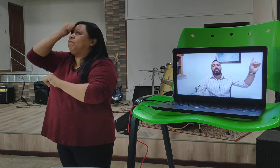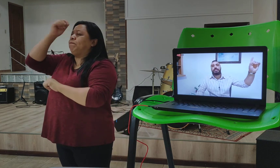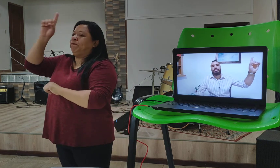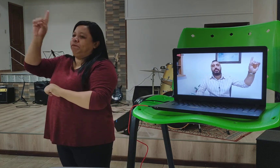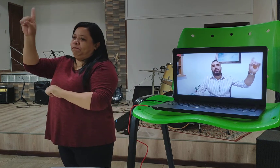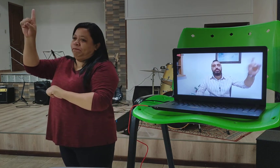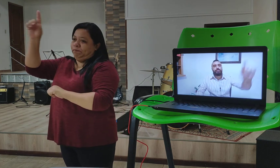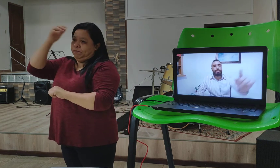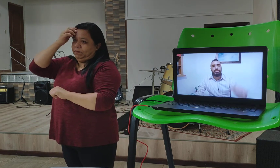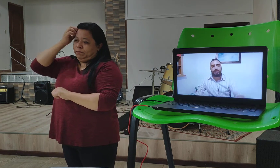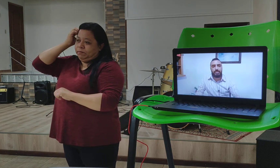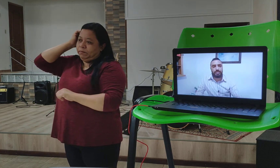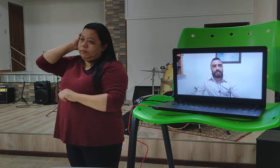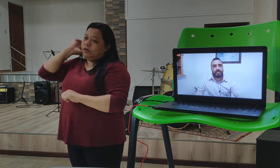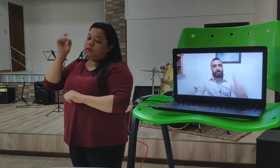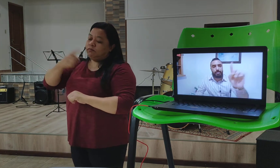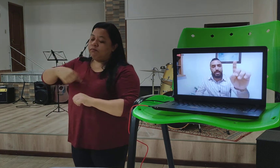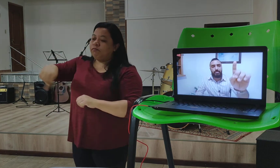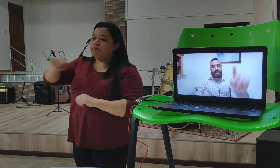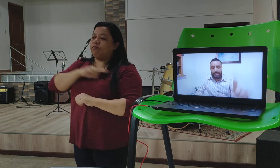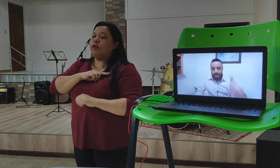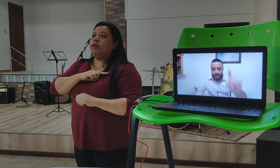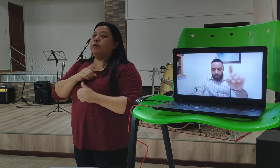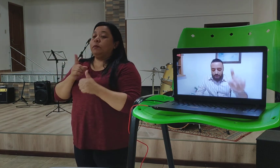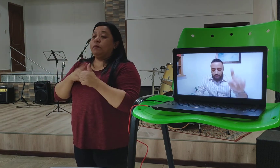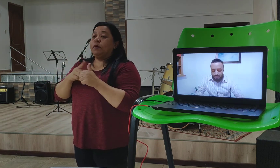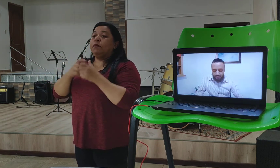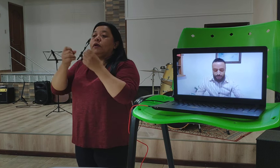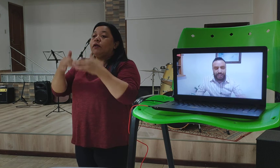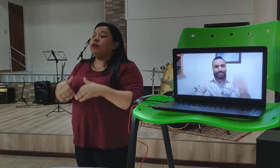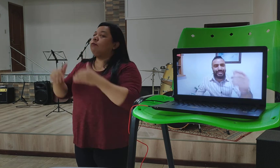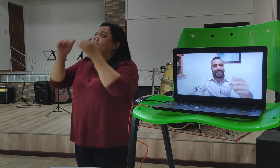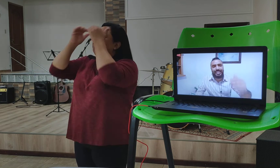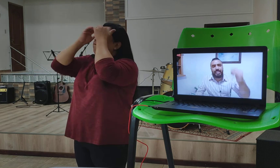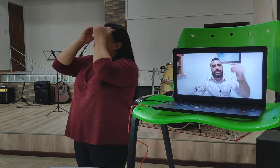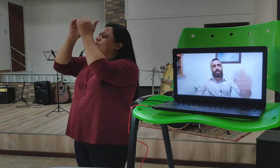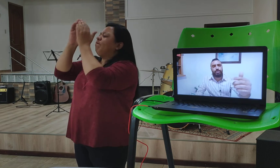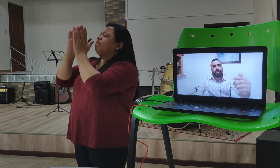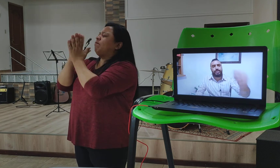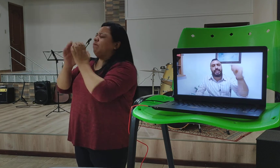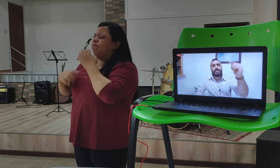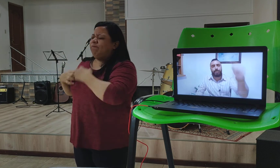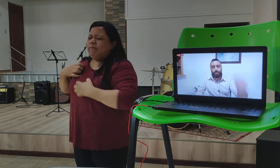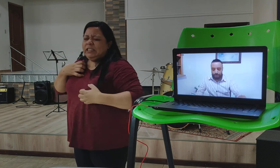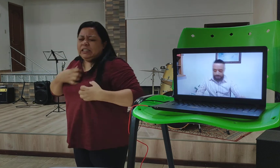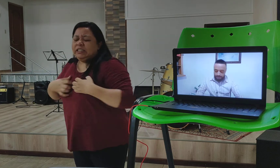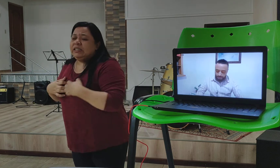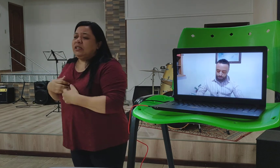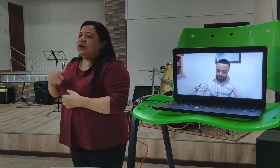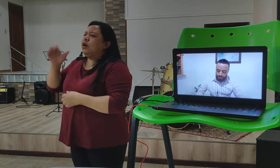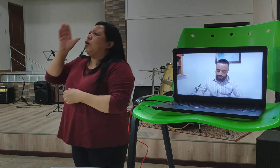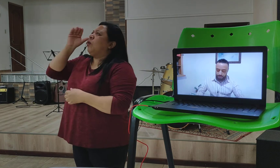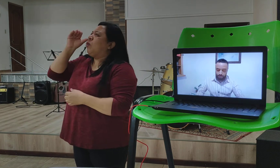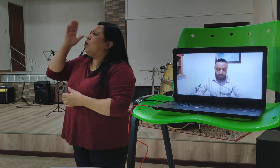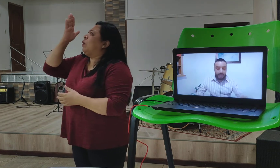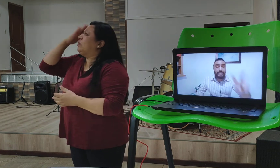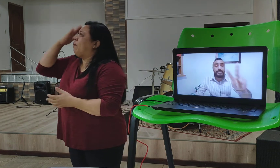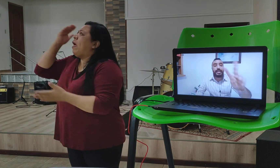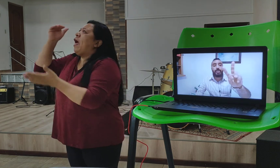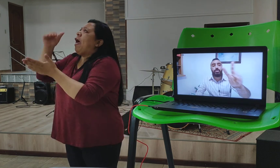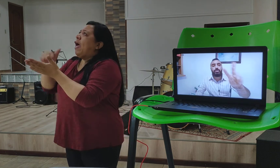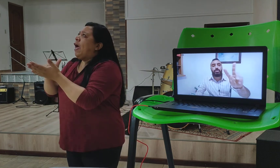segundo o coração de Deus nos momentos de tristeza? Primeiro lugar, ora ao Senhor, cheio de ansiedade, cheio de curiosidade, procurando entender os planos de